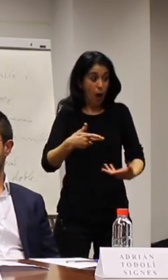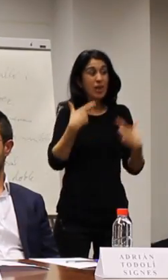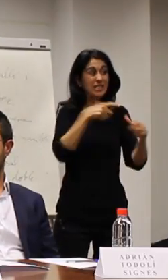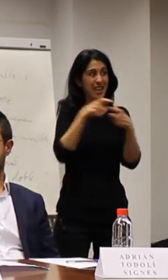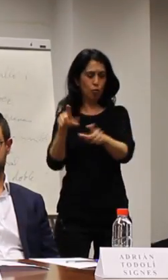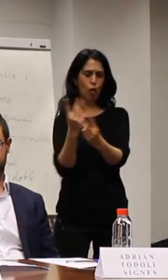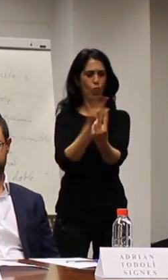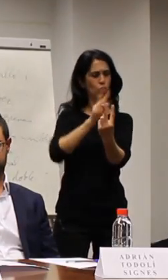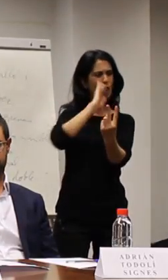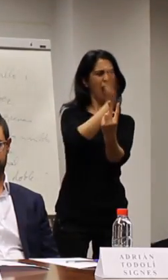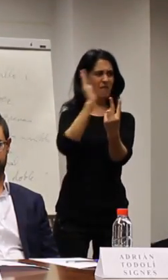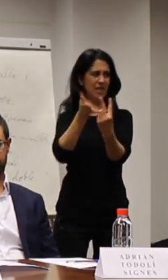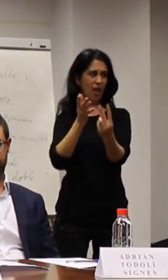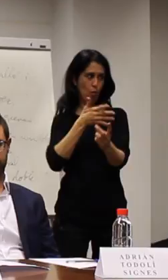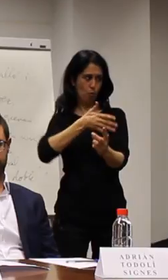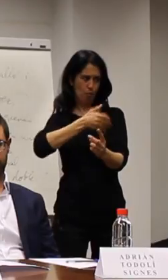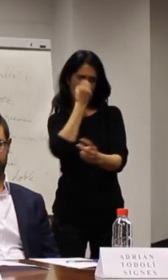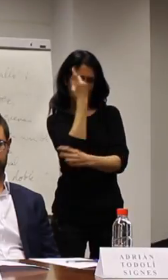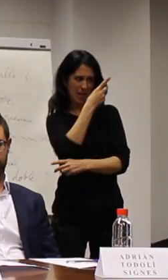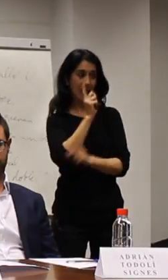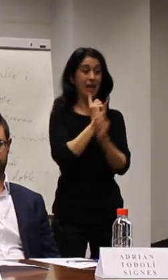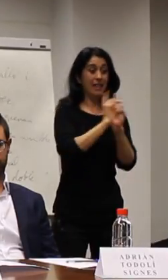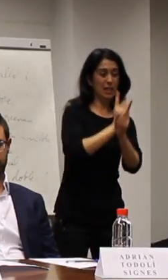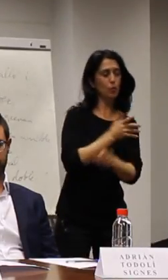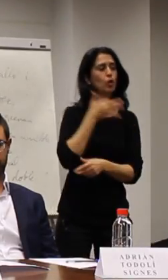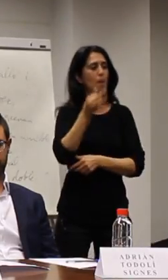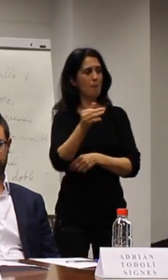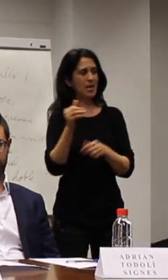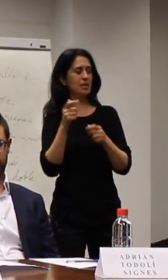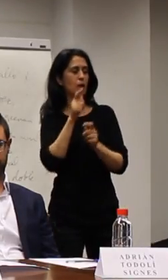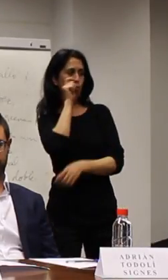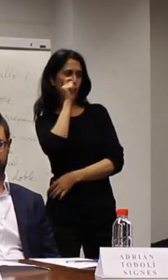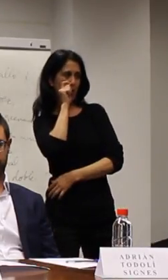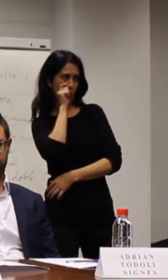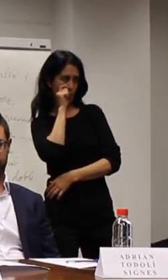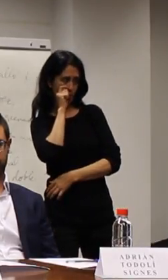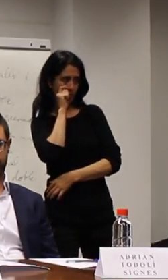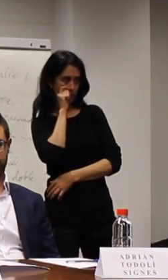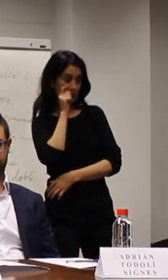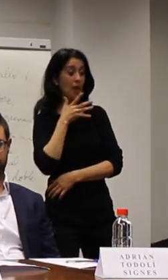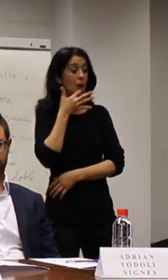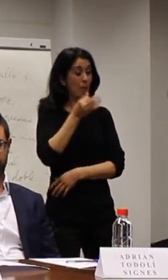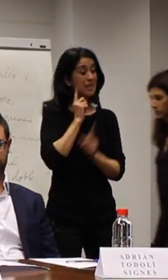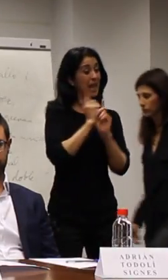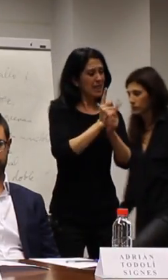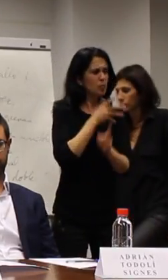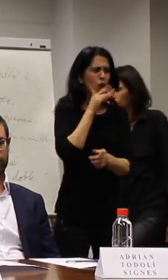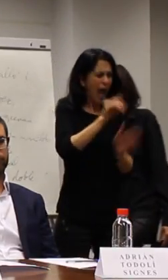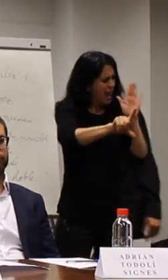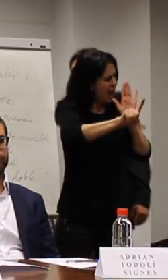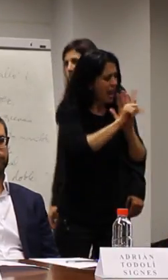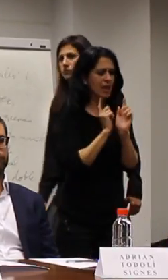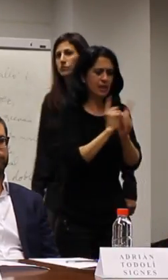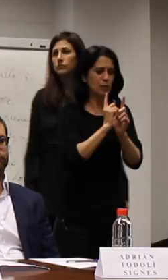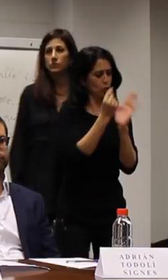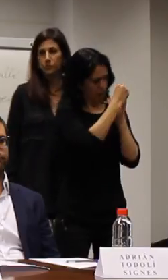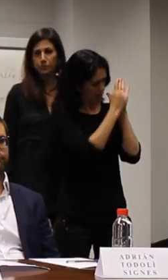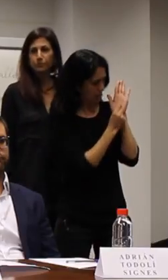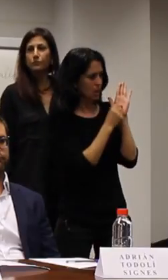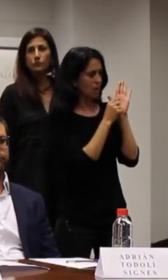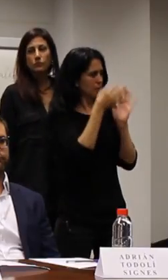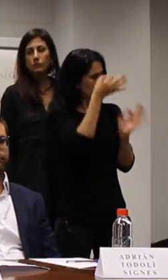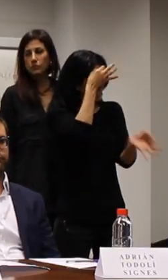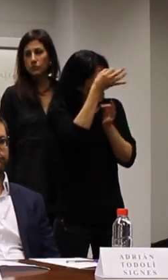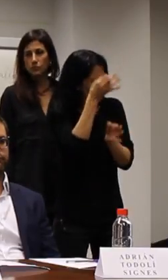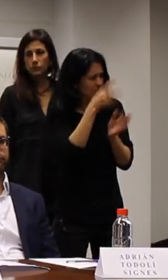más afectados. Porque además el tema del transporte afecta a todo un sector regulado por una ley de transporte, con unos requisitos, unas exigencias, etcétera,